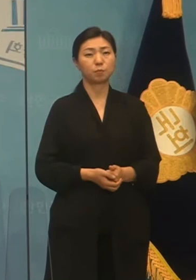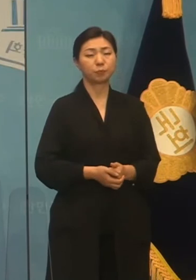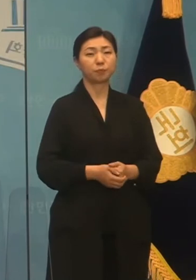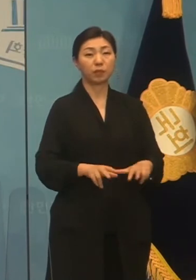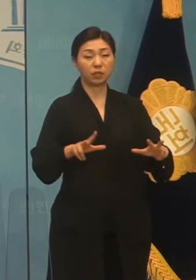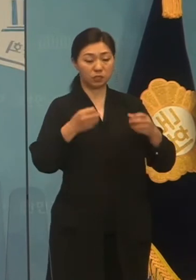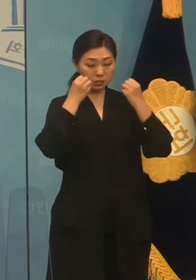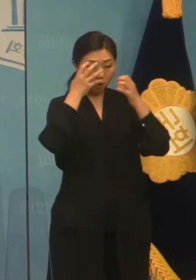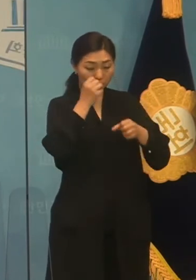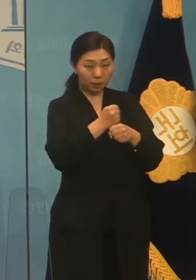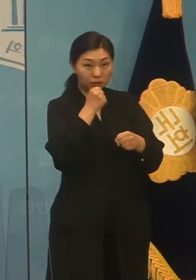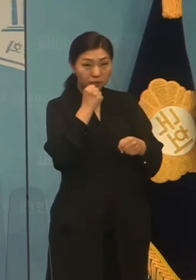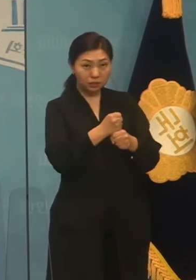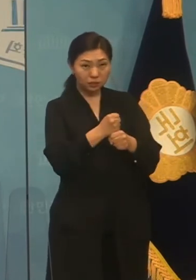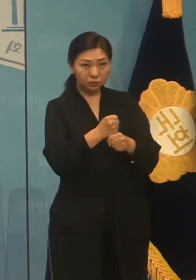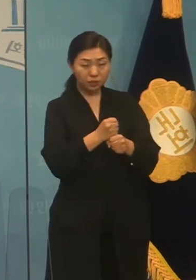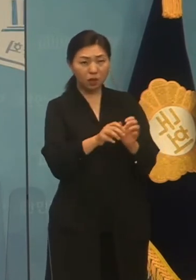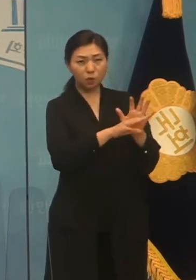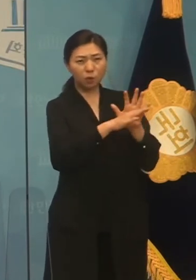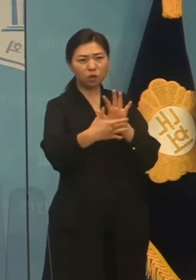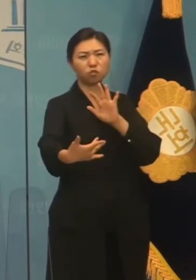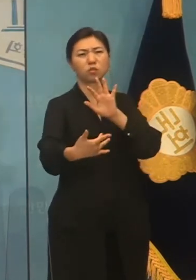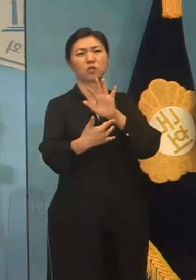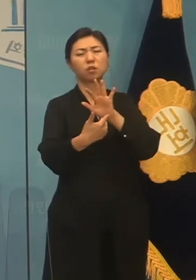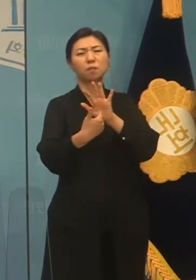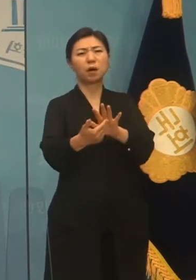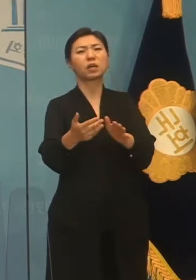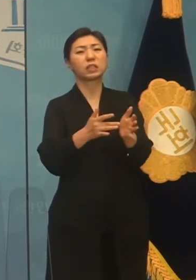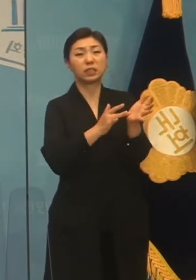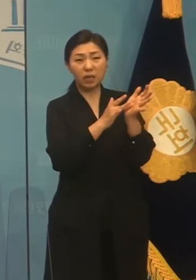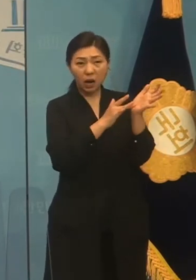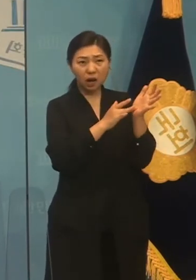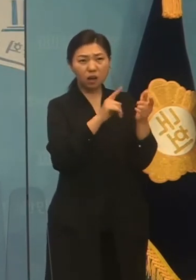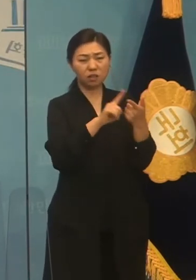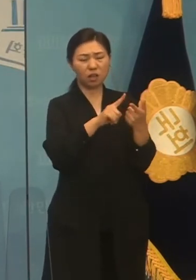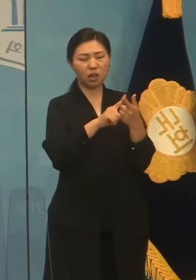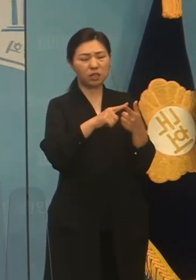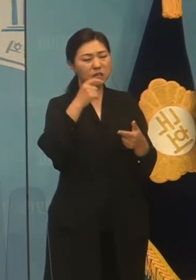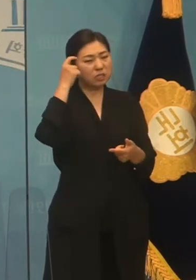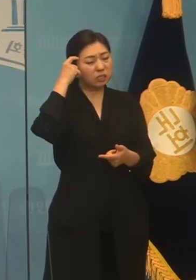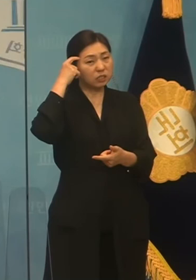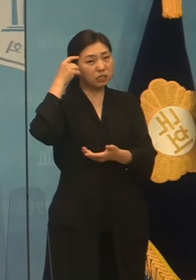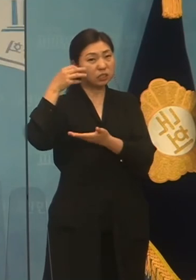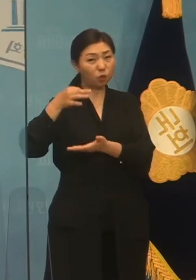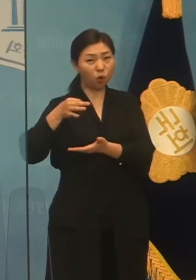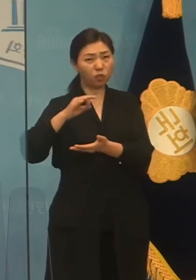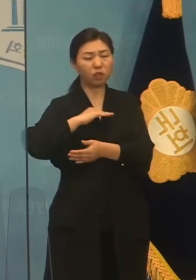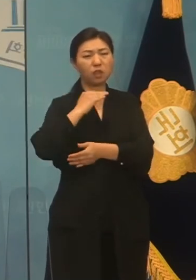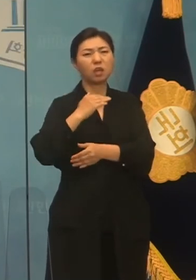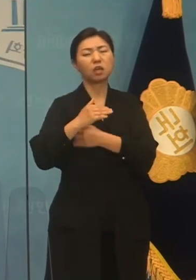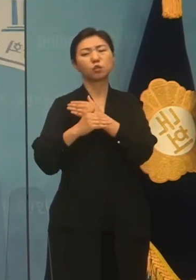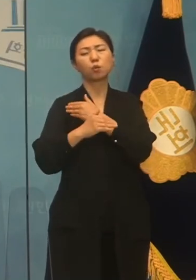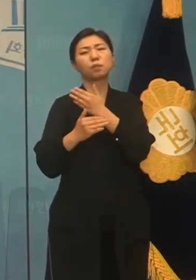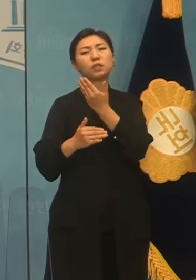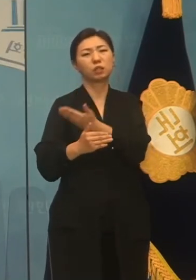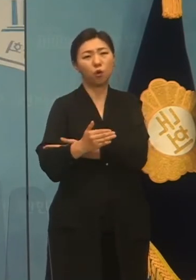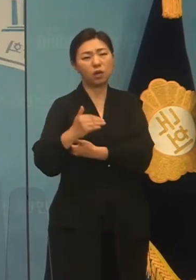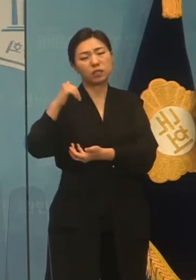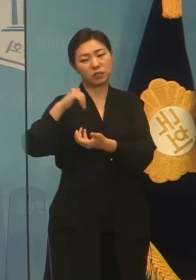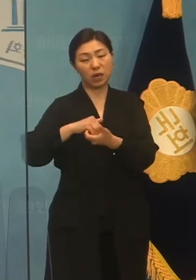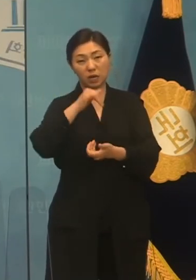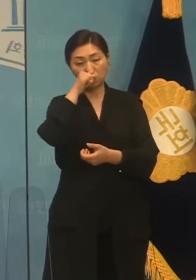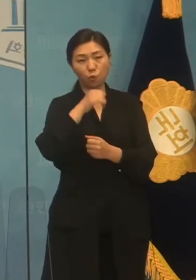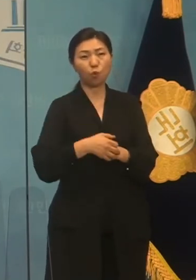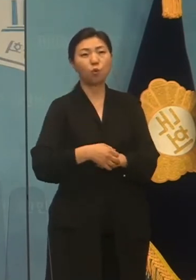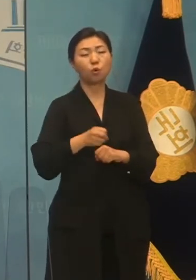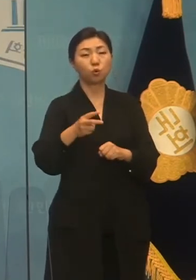현재 개발된 코로나19 백신의 지식재산권을 한시적으로 면제하고 토종 백신 개발을 위한 국가 차원의